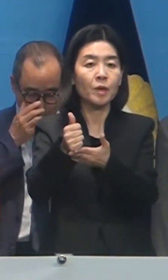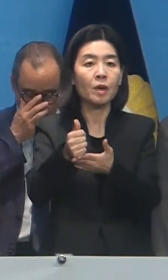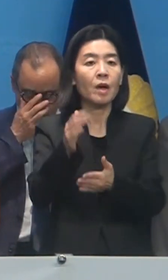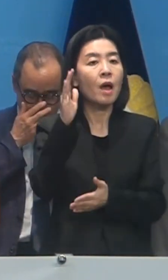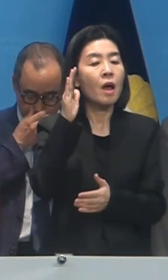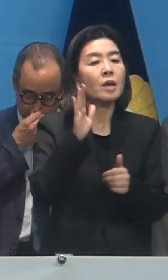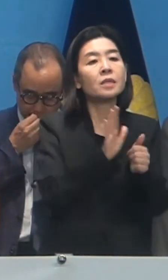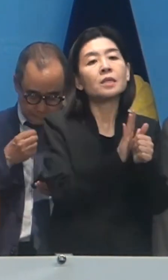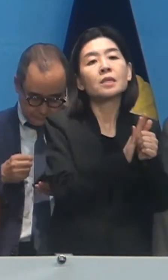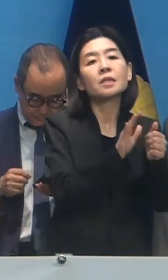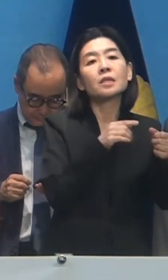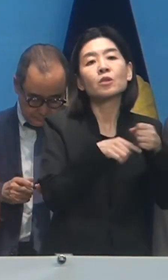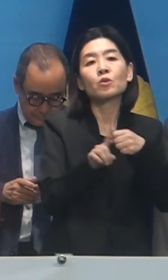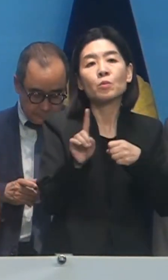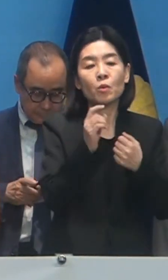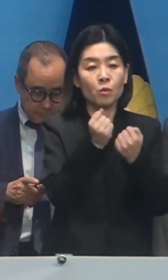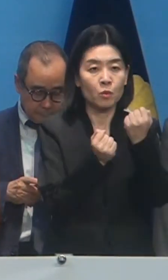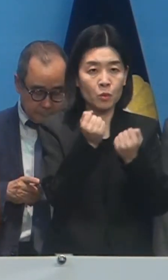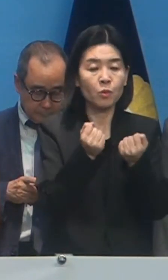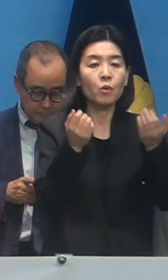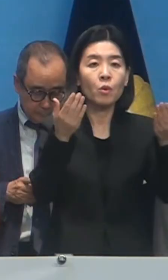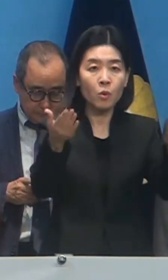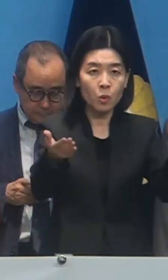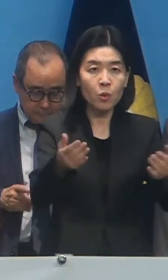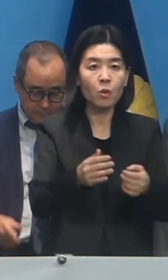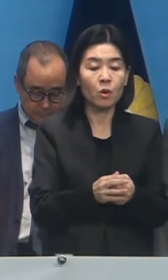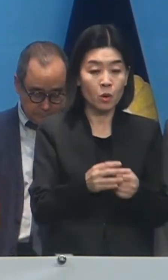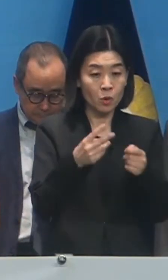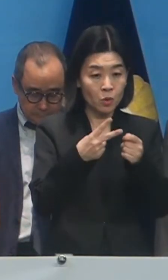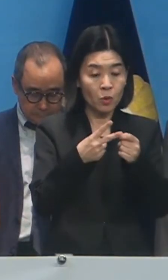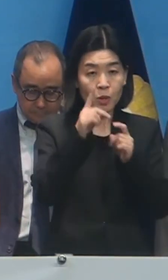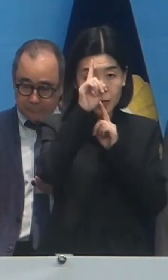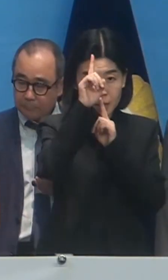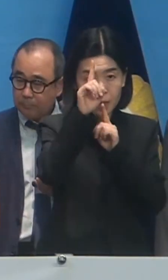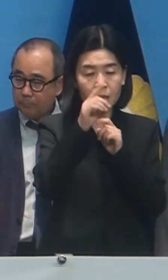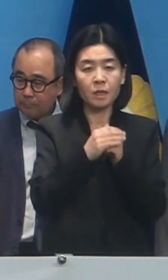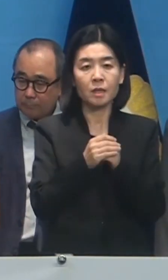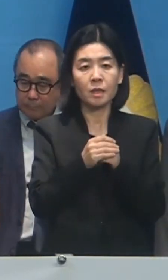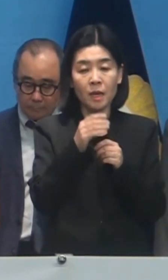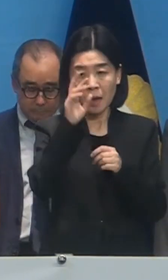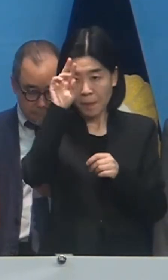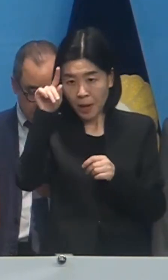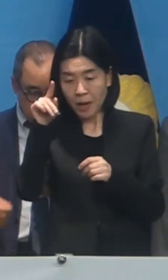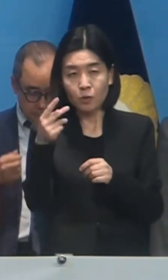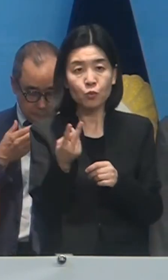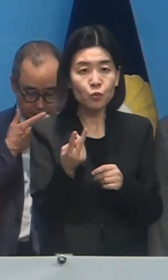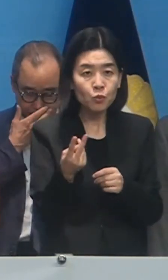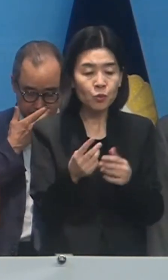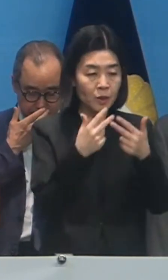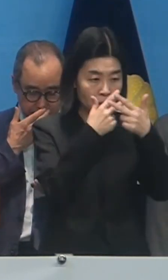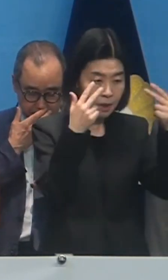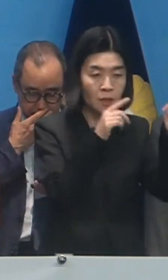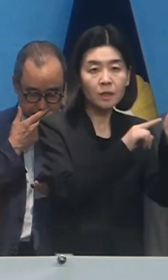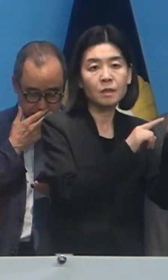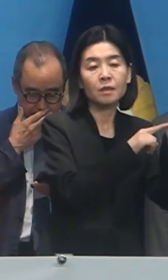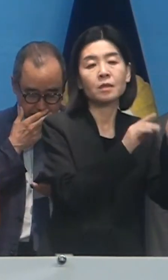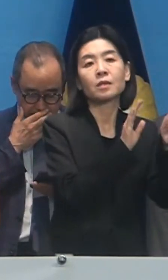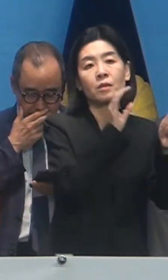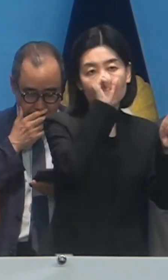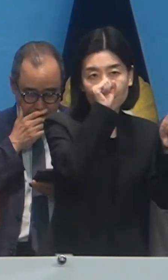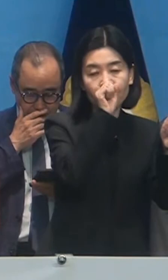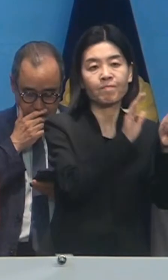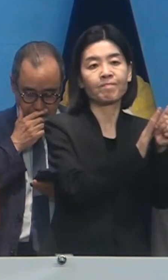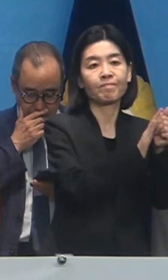먼저 하시고요. 그 다음에 이어서 이동주 박사님 목사님께서 이재명 후보 지지